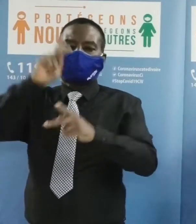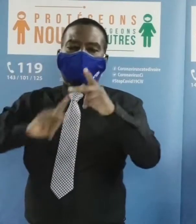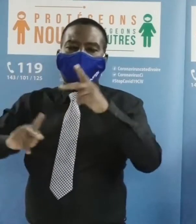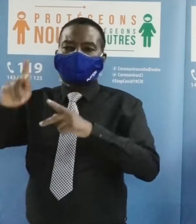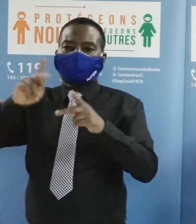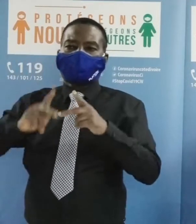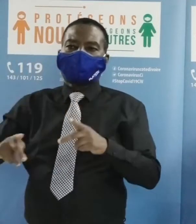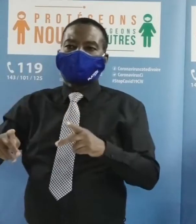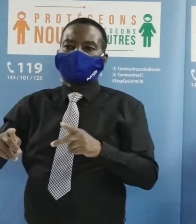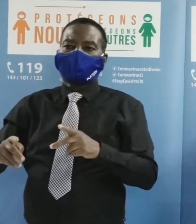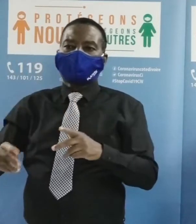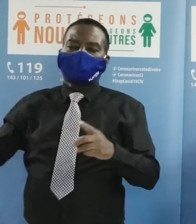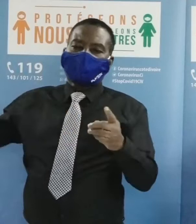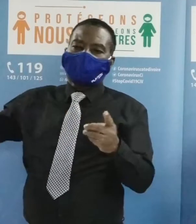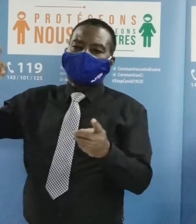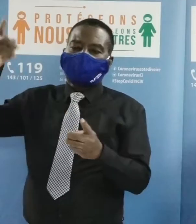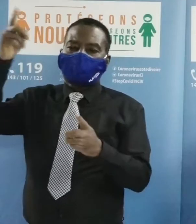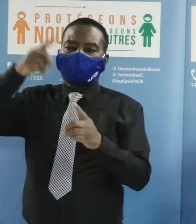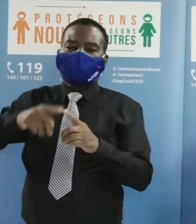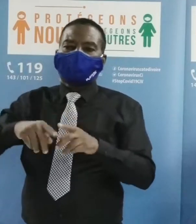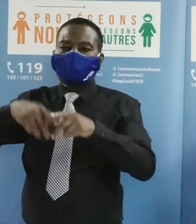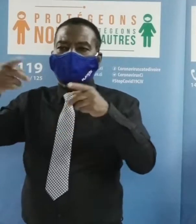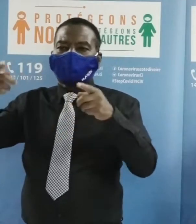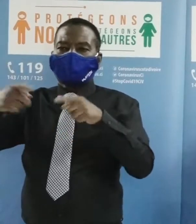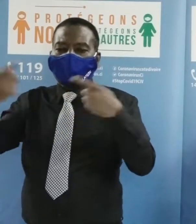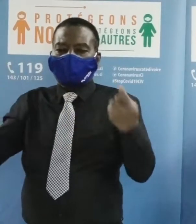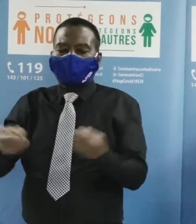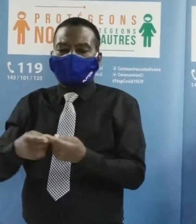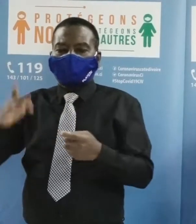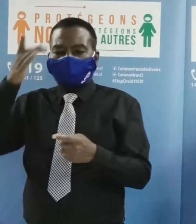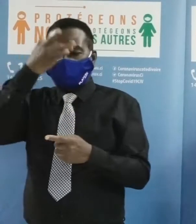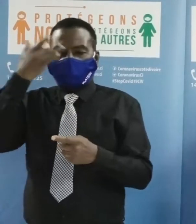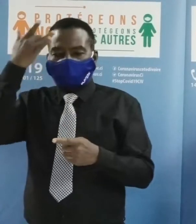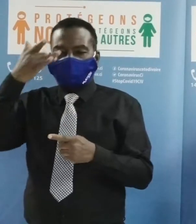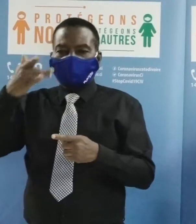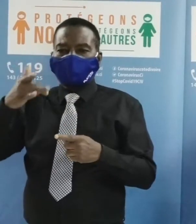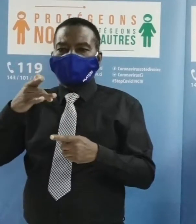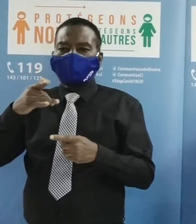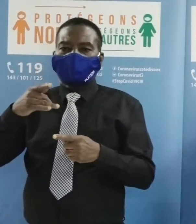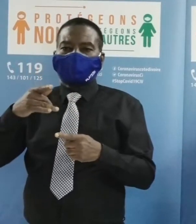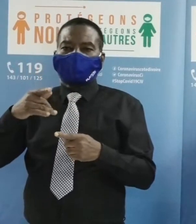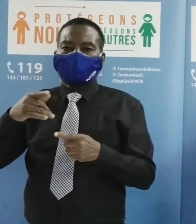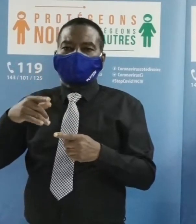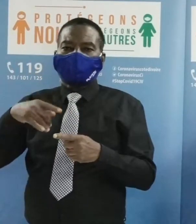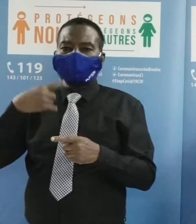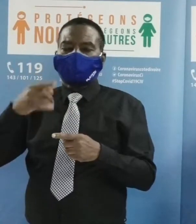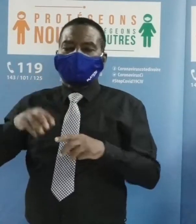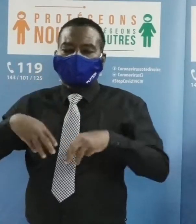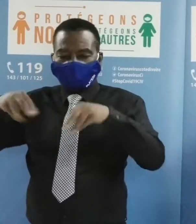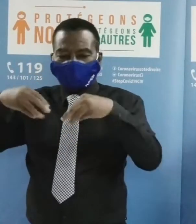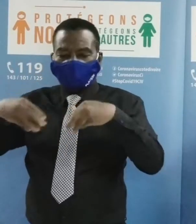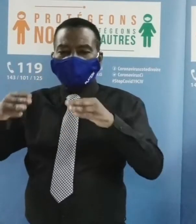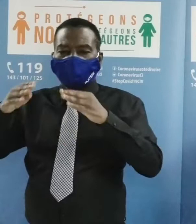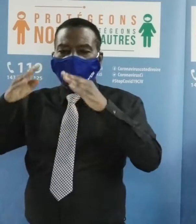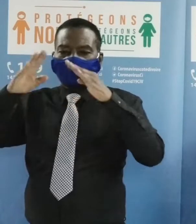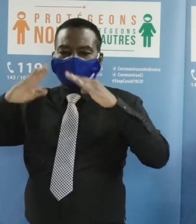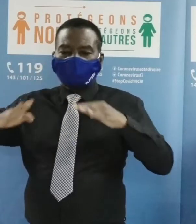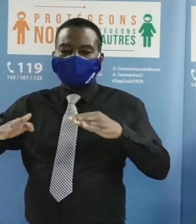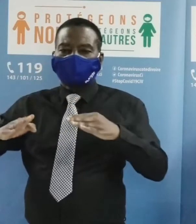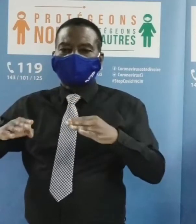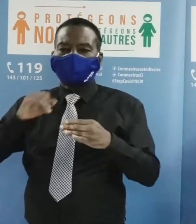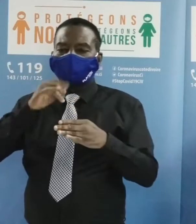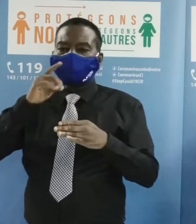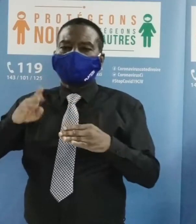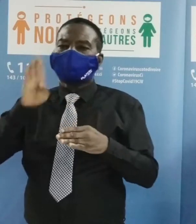jusqu au groupement qui étaient concernés de gauche par le groupement ce sont les marchés ce sont les